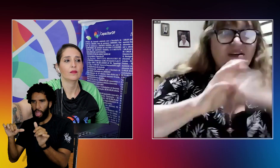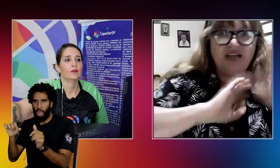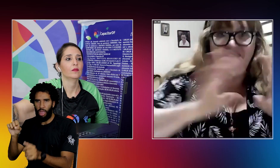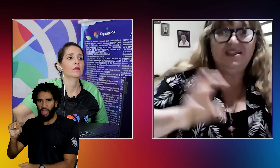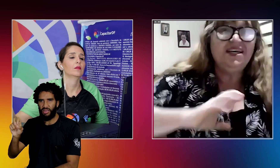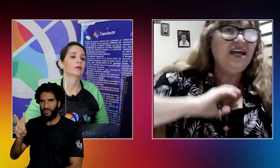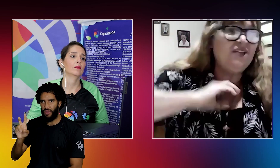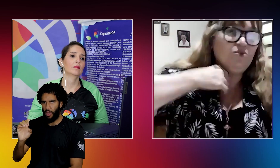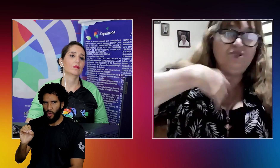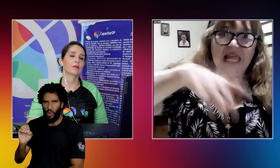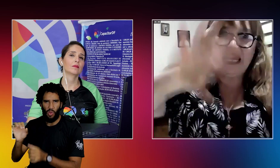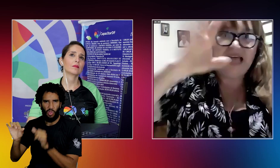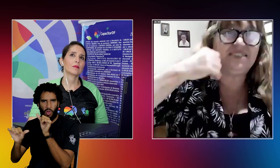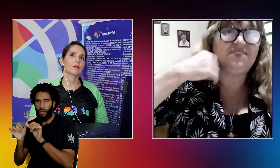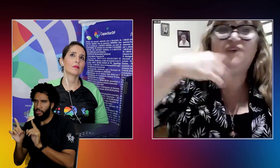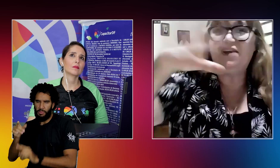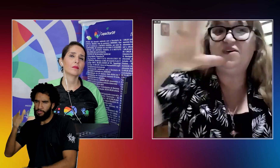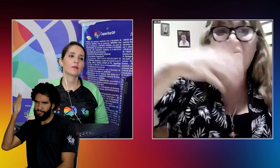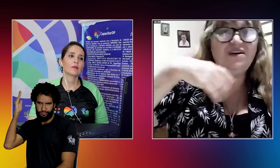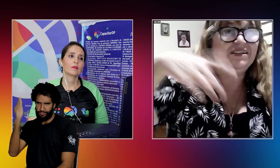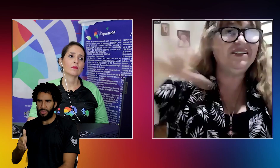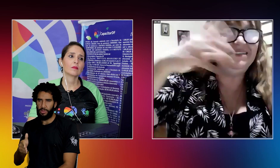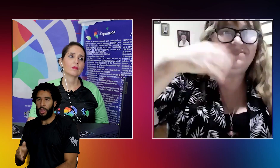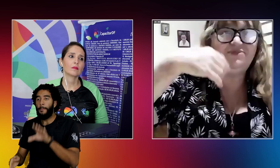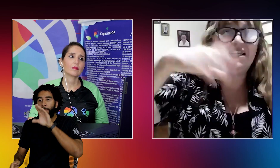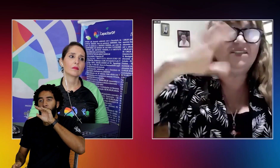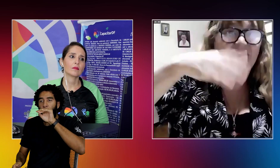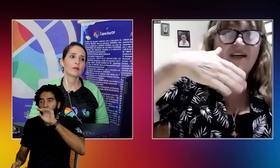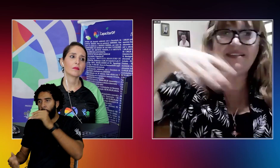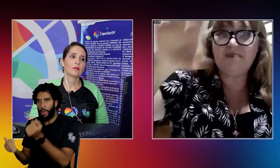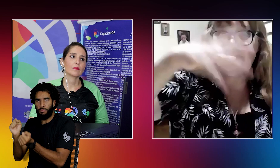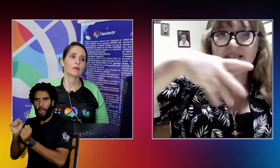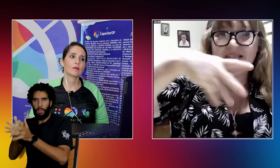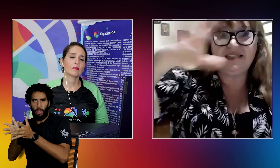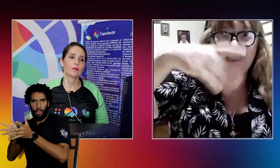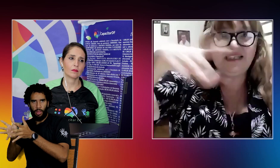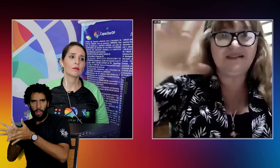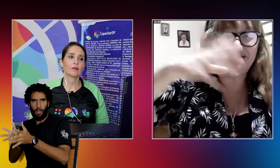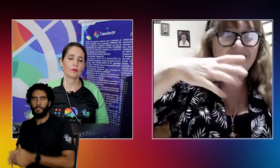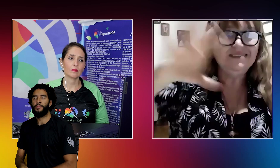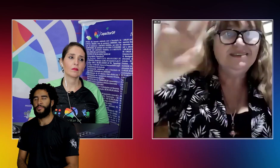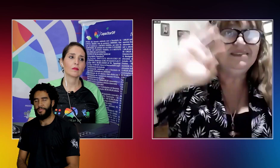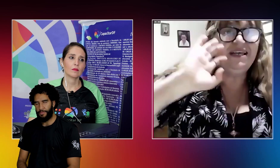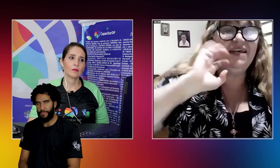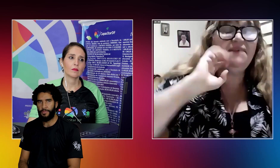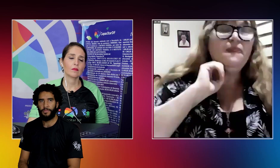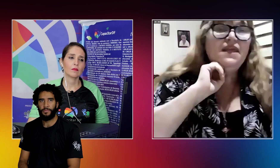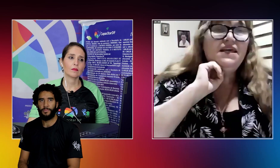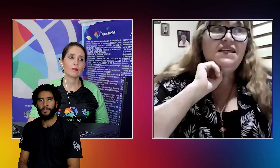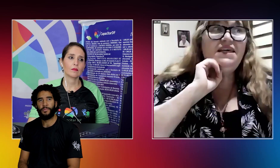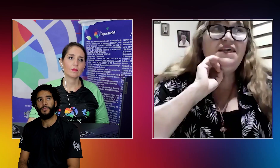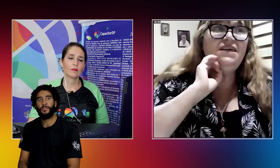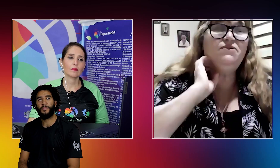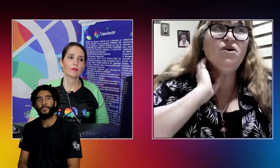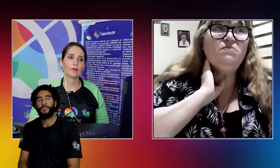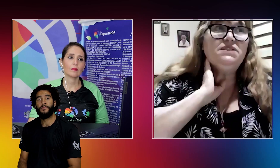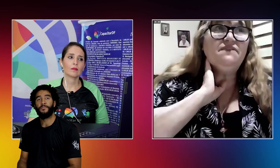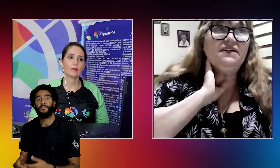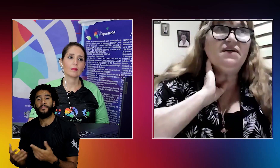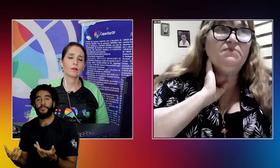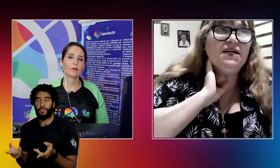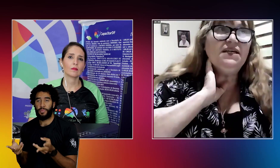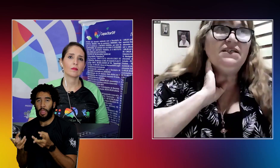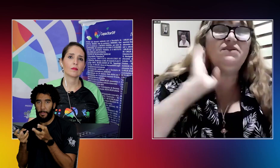SVO, não. É tudo na lata, assim, falou, ele já vai interpretando aquilo ali, né? E o que eu